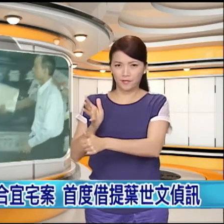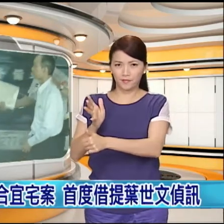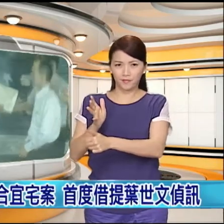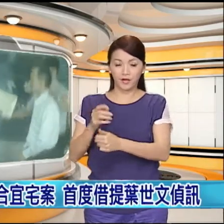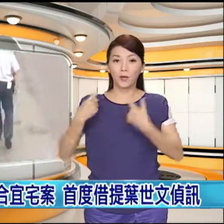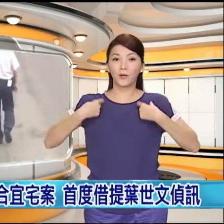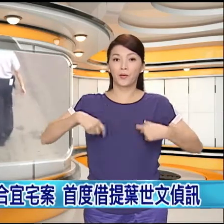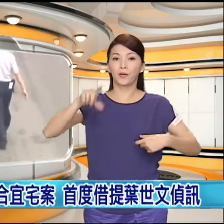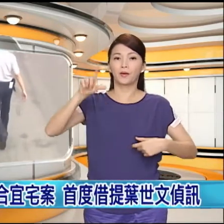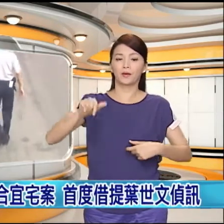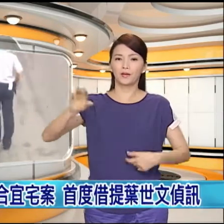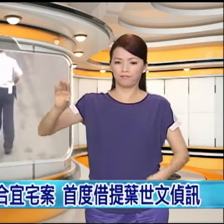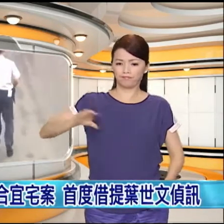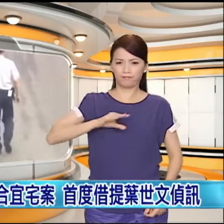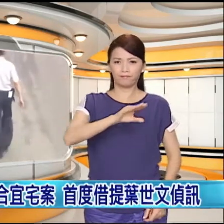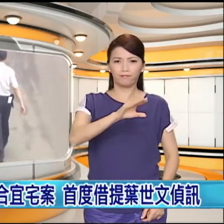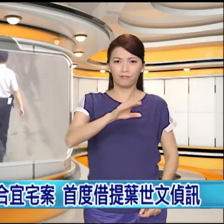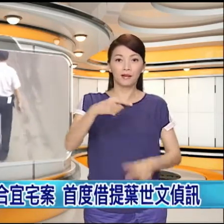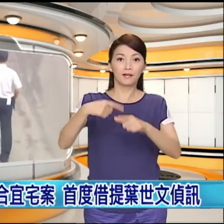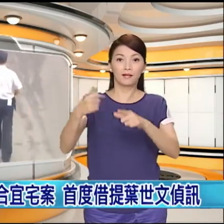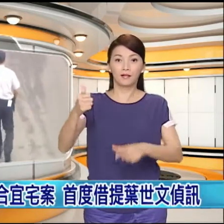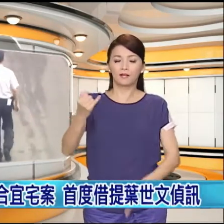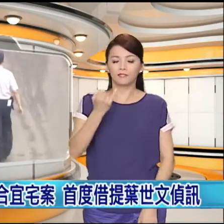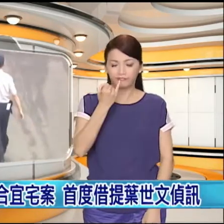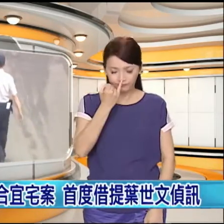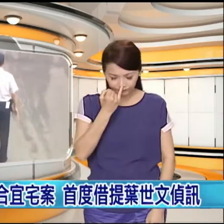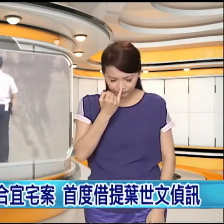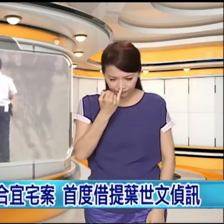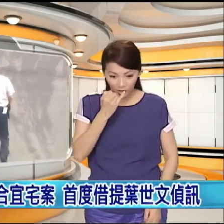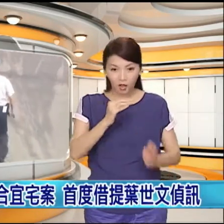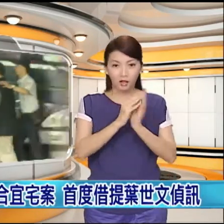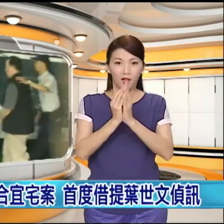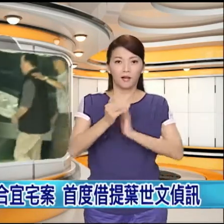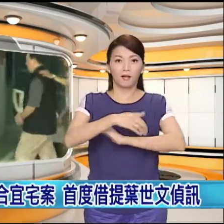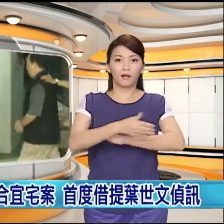叶世文觉得自己对不起桃园县长吴志扬。